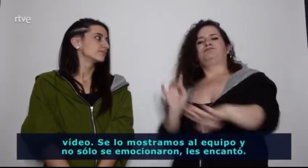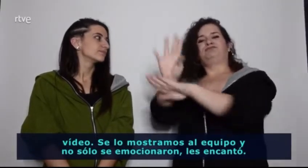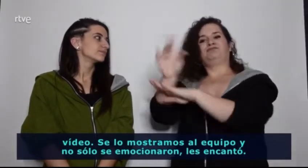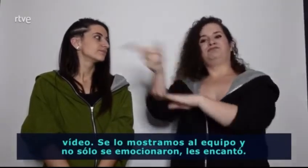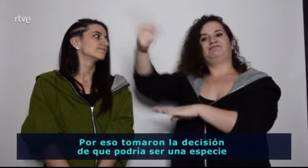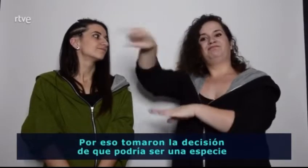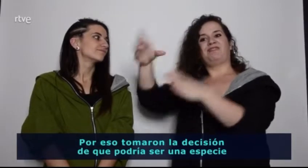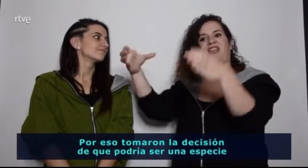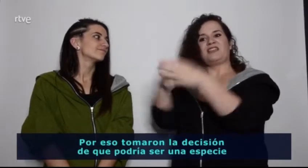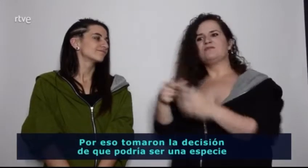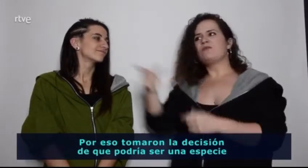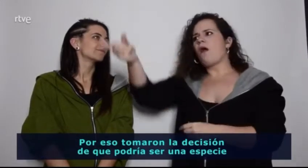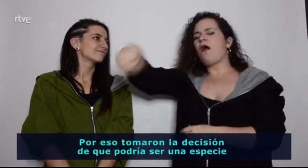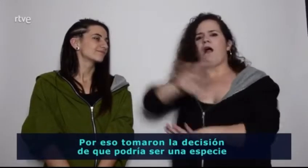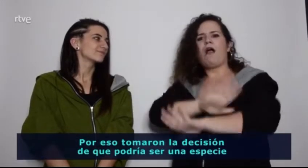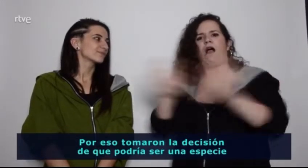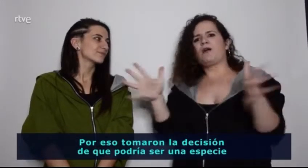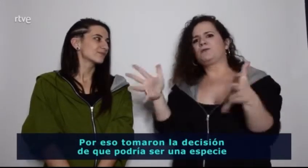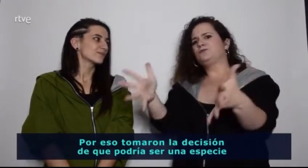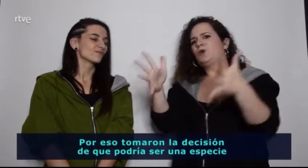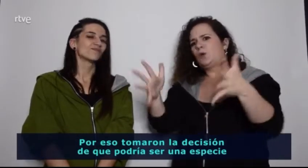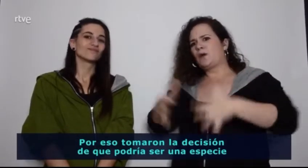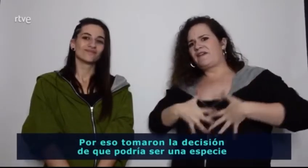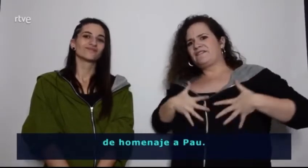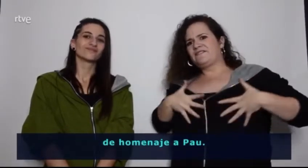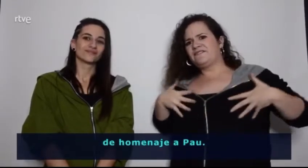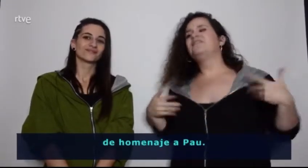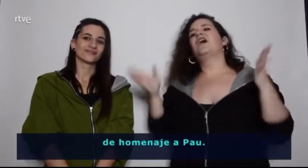eso tomaron la decisión de que podría ser una especie de homenaje a Pau.